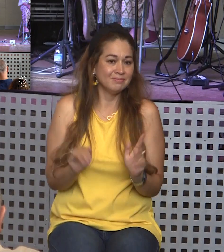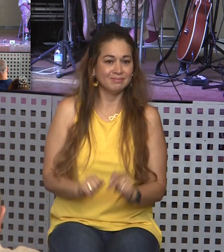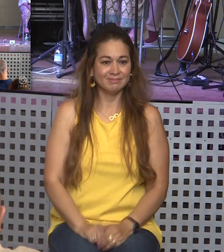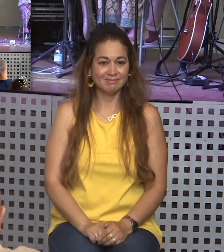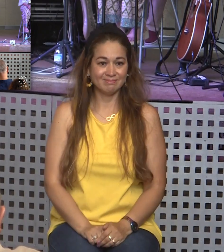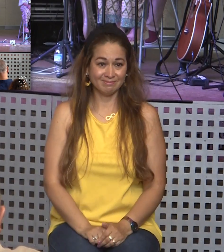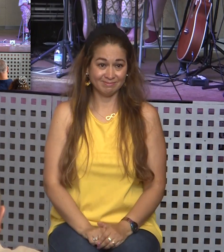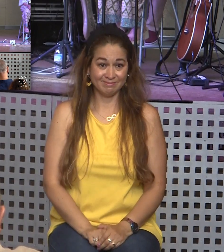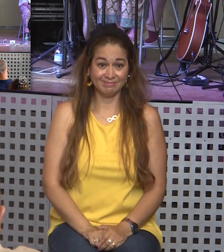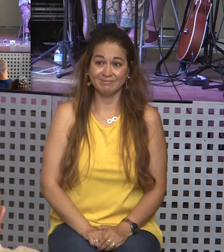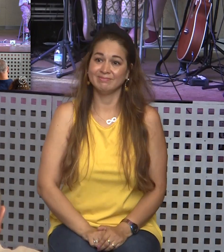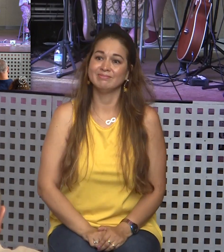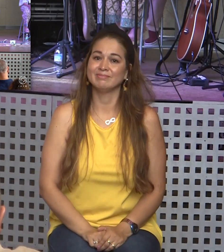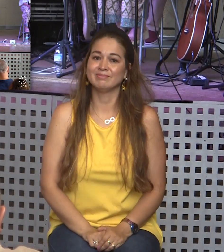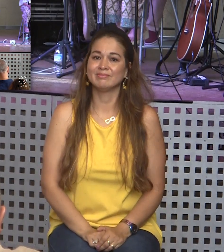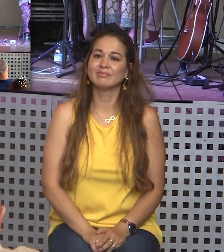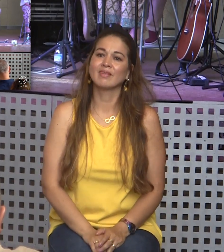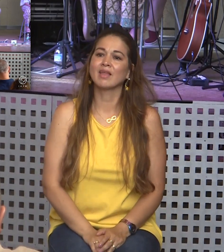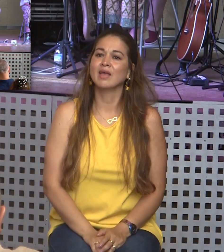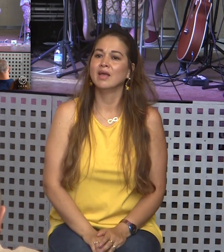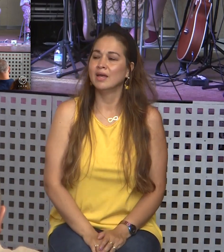Eso le ocurrió a Pablo.